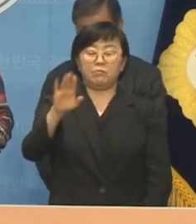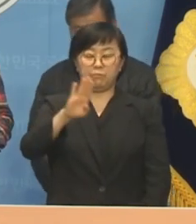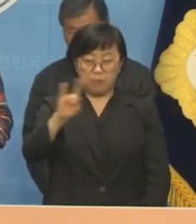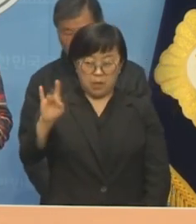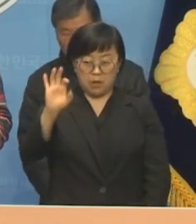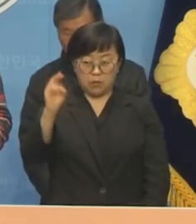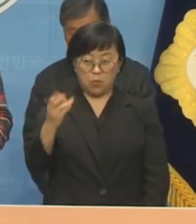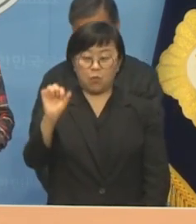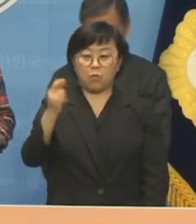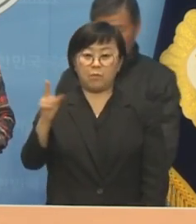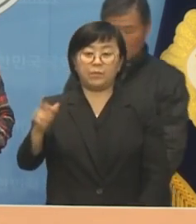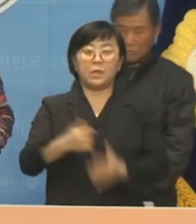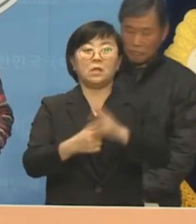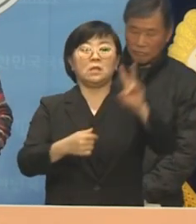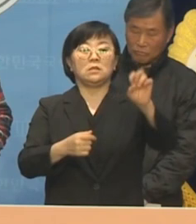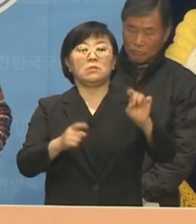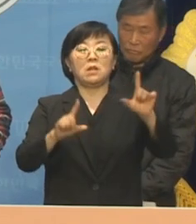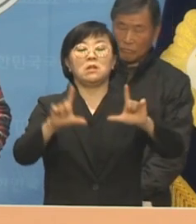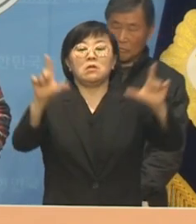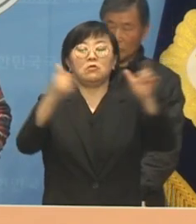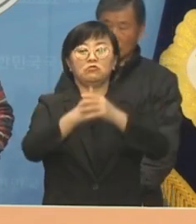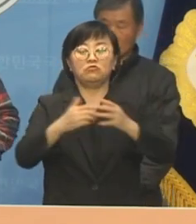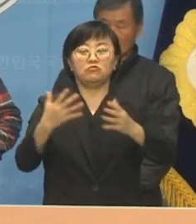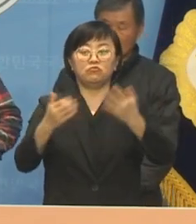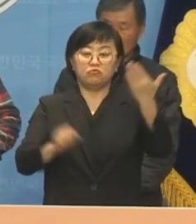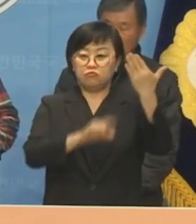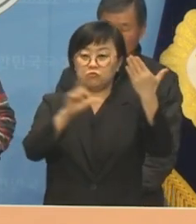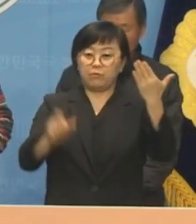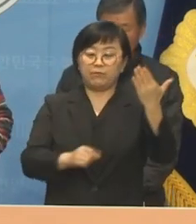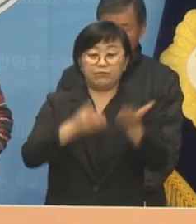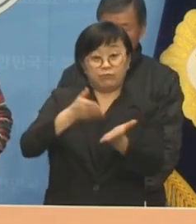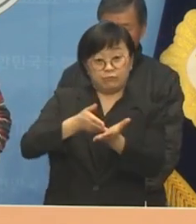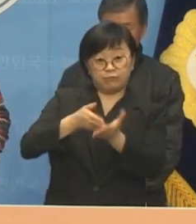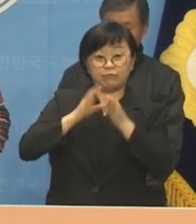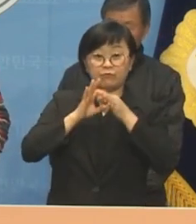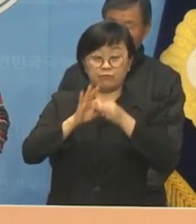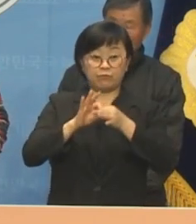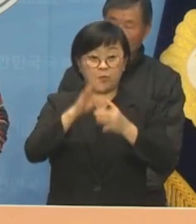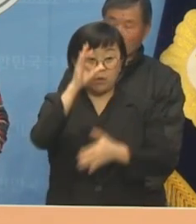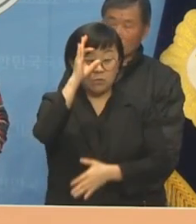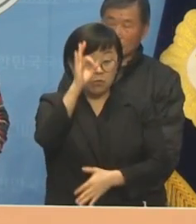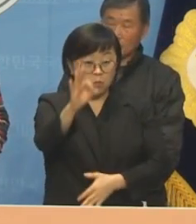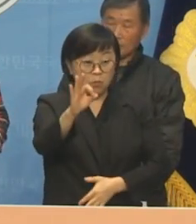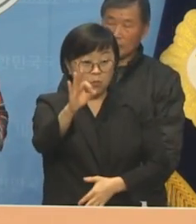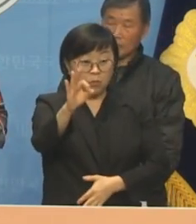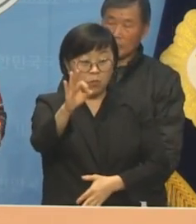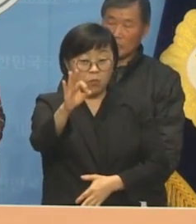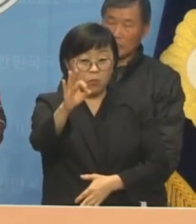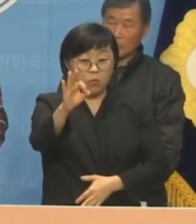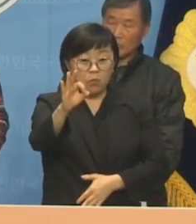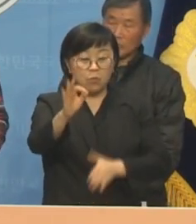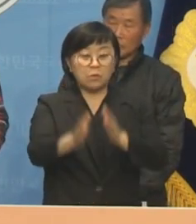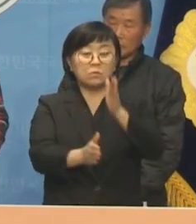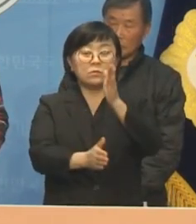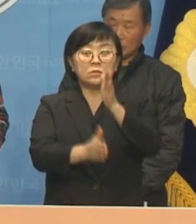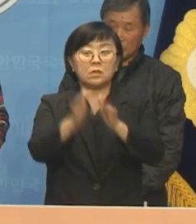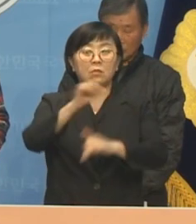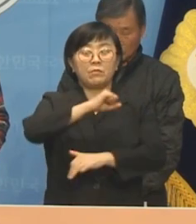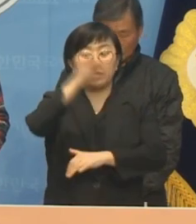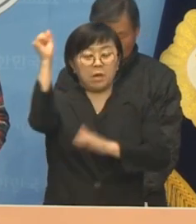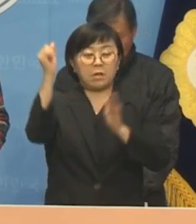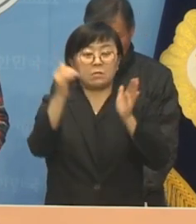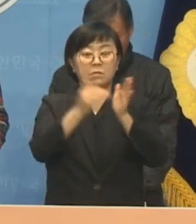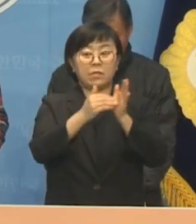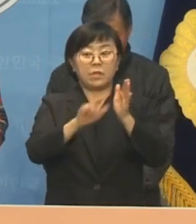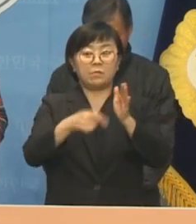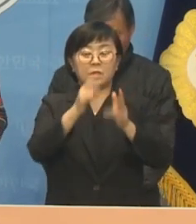저희들은 2021년 9월 달에 뉴스를 통해서 시장에 당선되고 3개월 만에